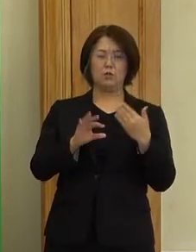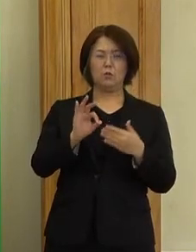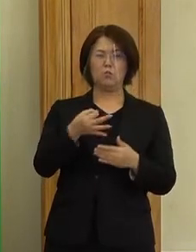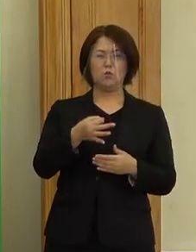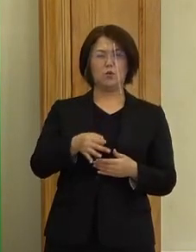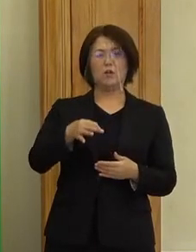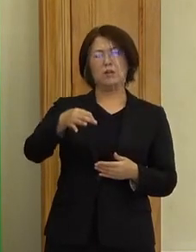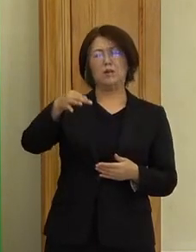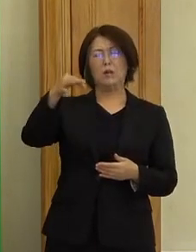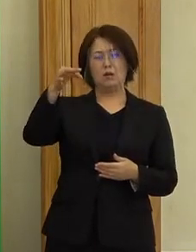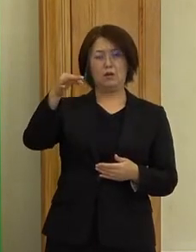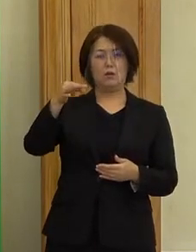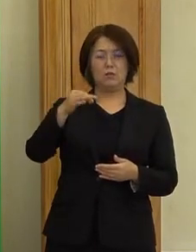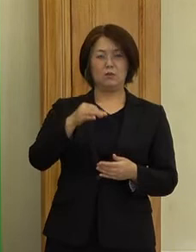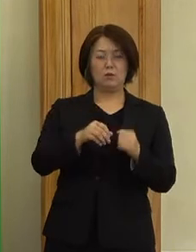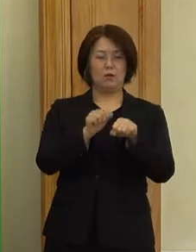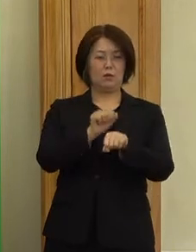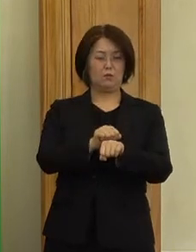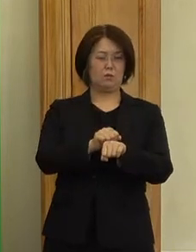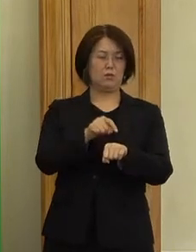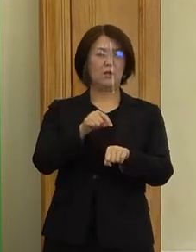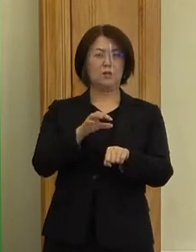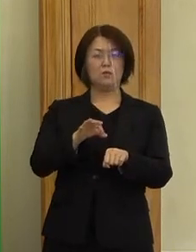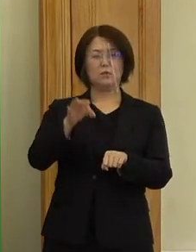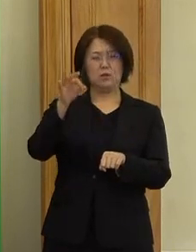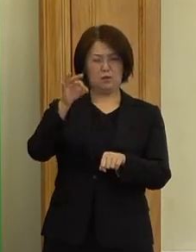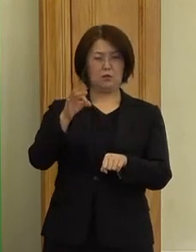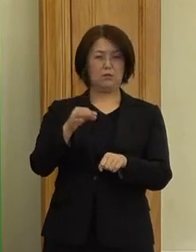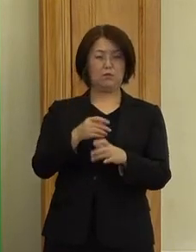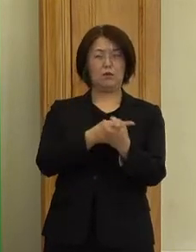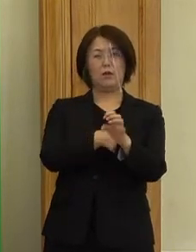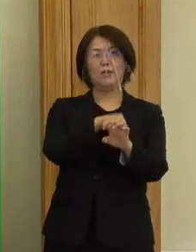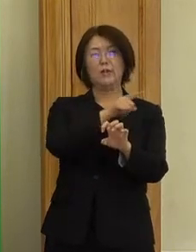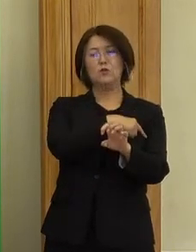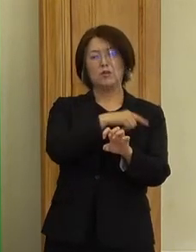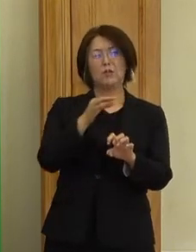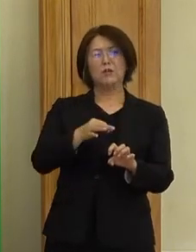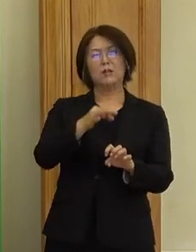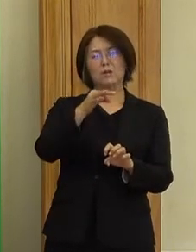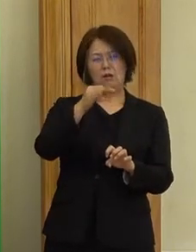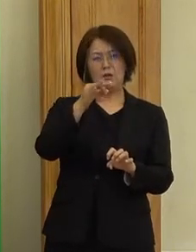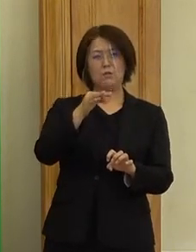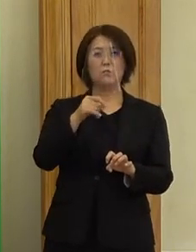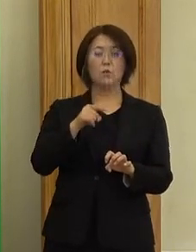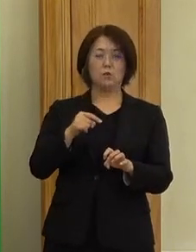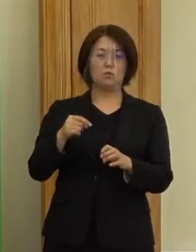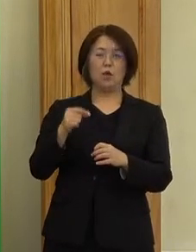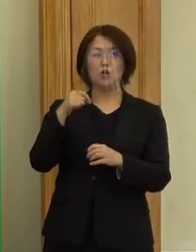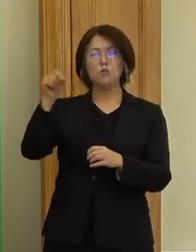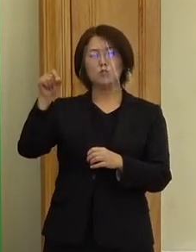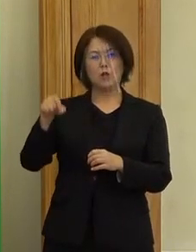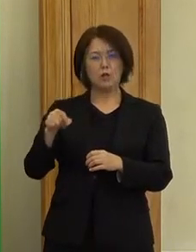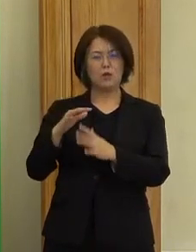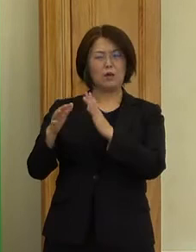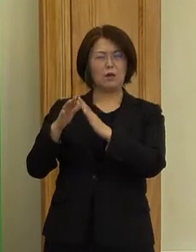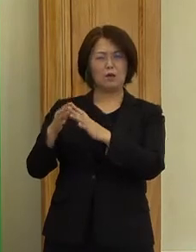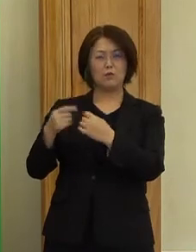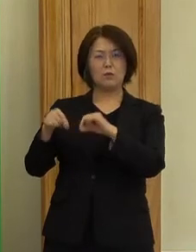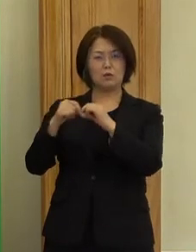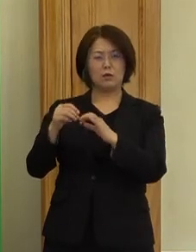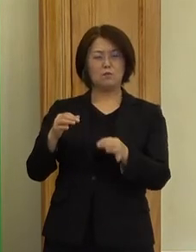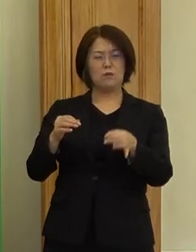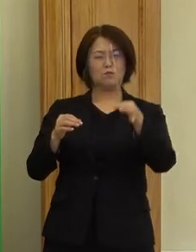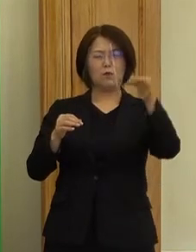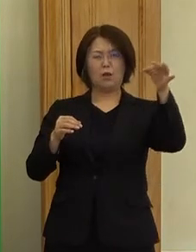から原料高、エネルギー高、それがウクライナで加速されたということだというふうに思っています